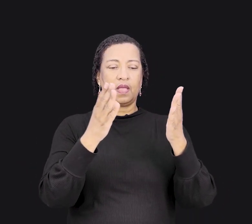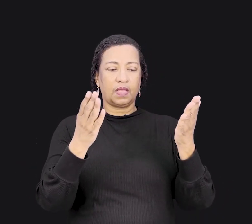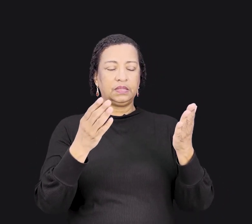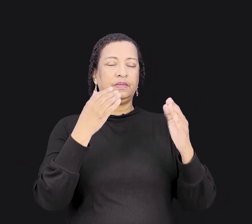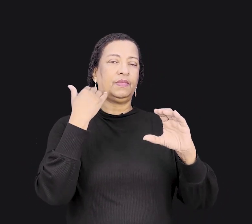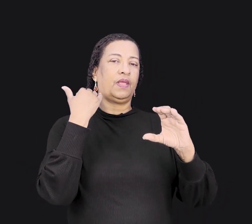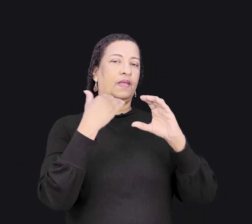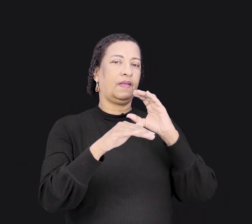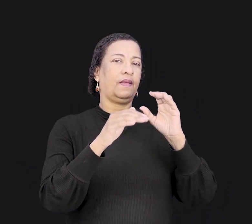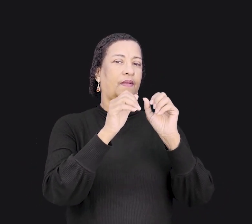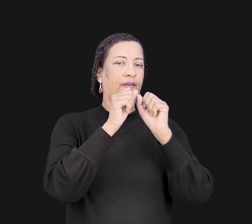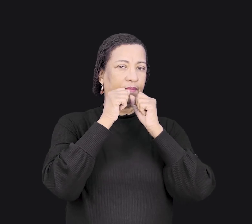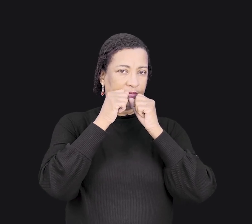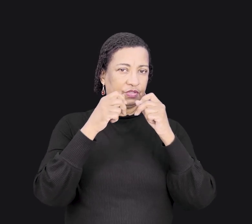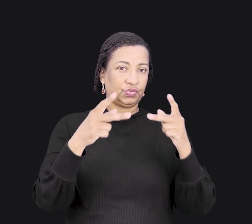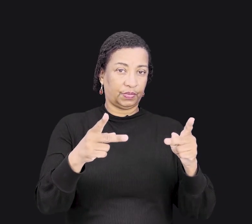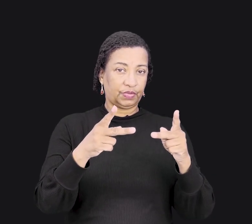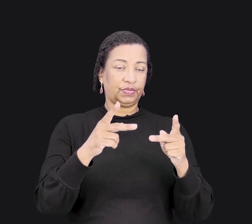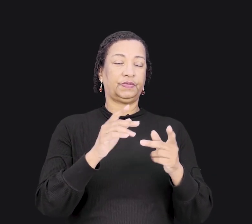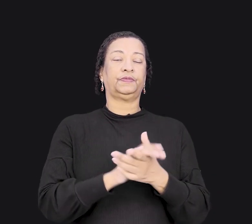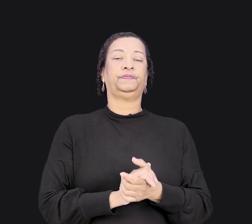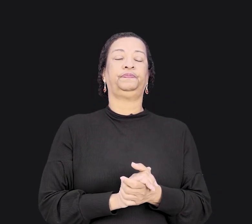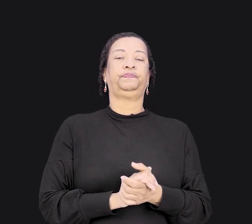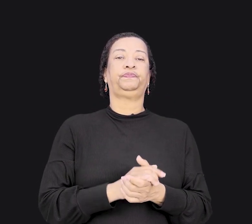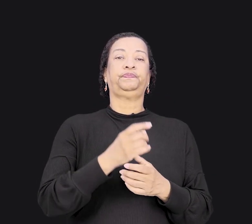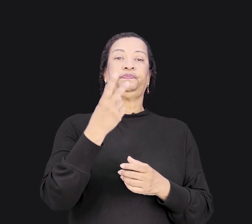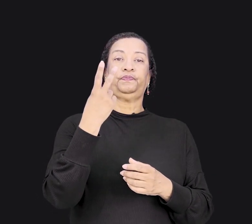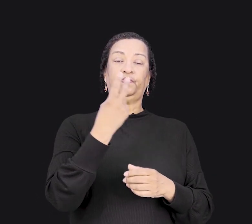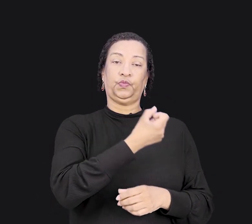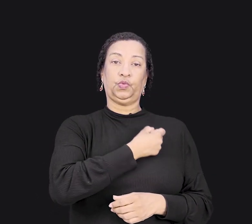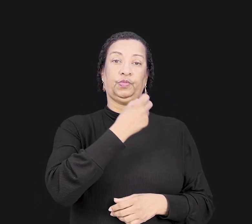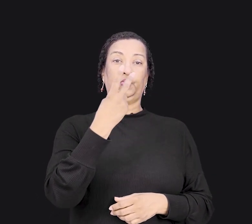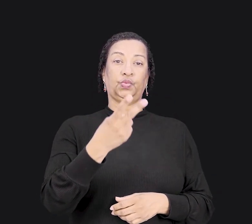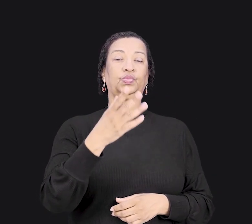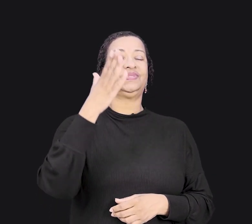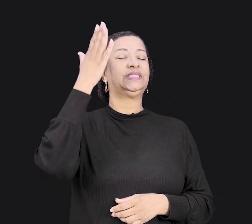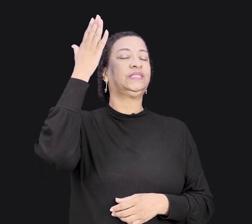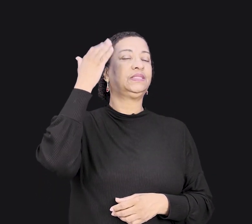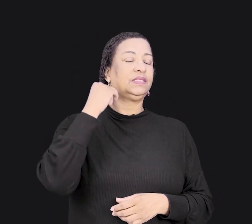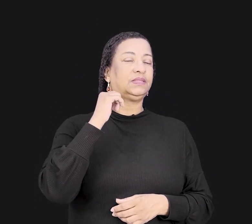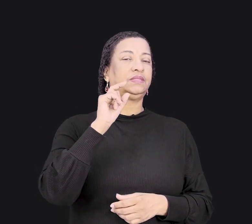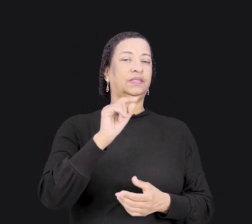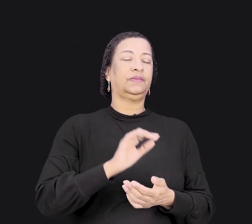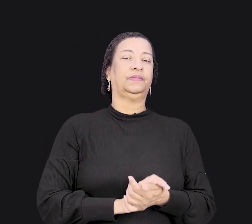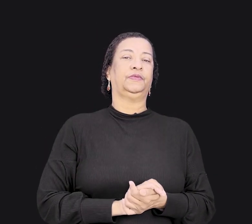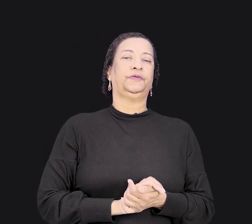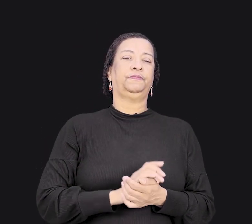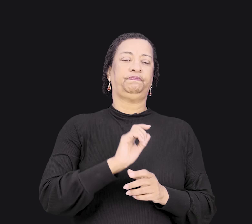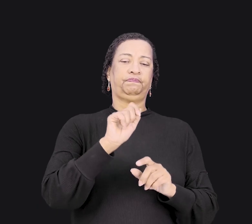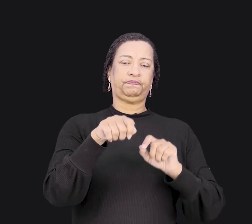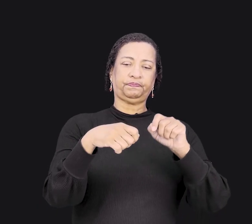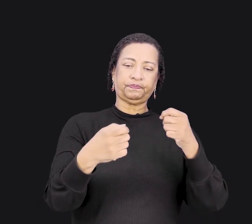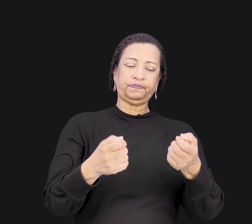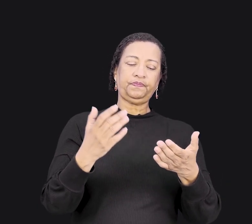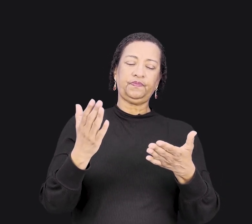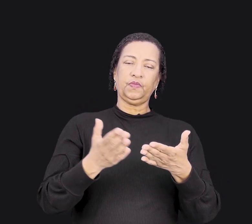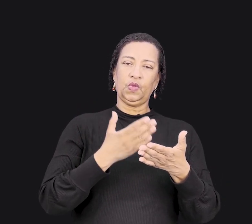do Apocalipse. A chave número 2 é saber que estes símbolos do livro do